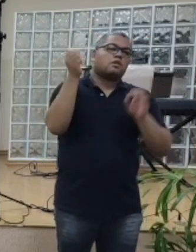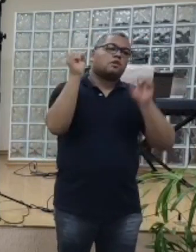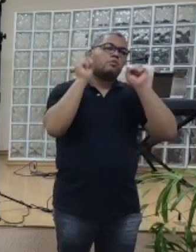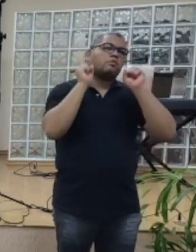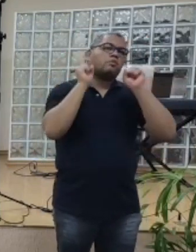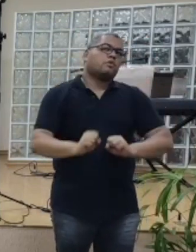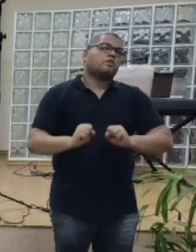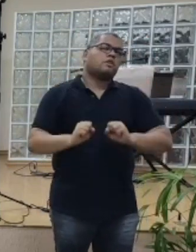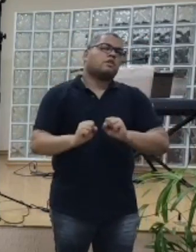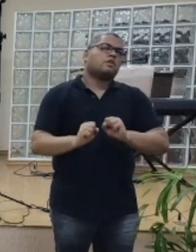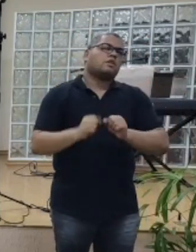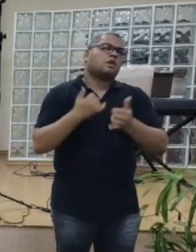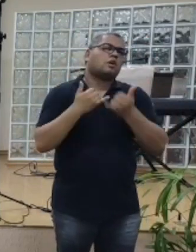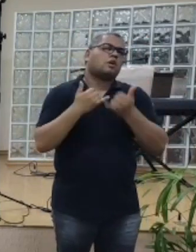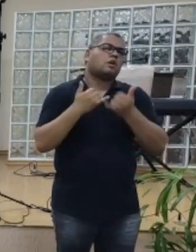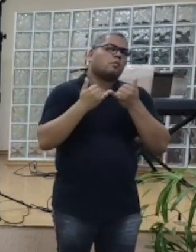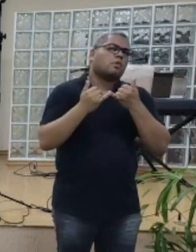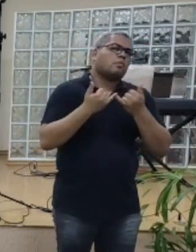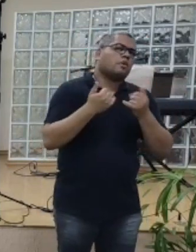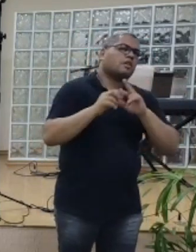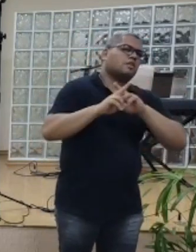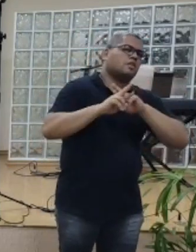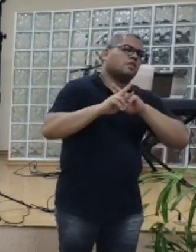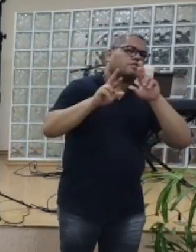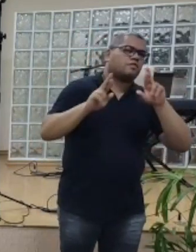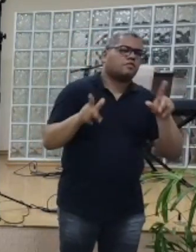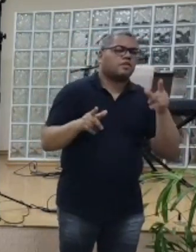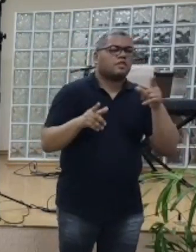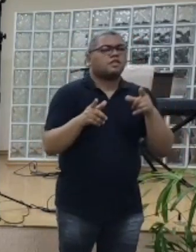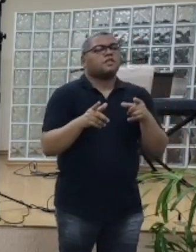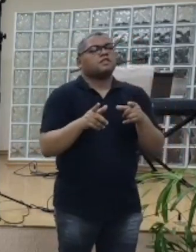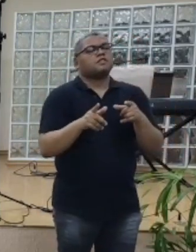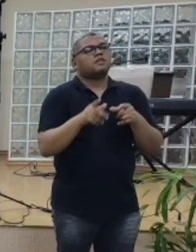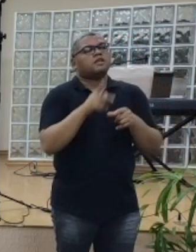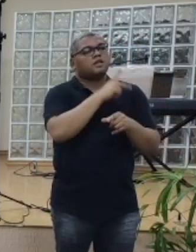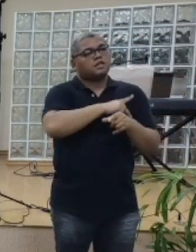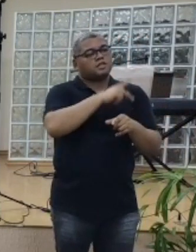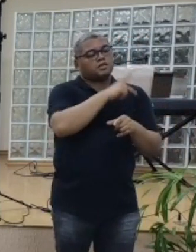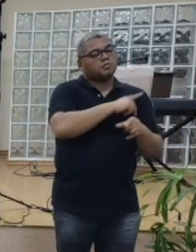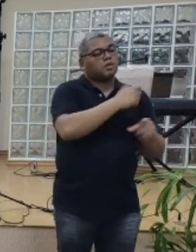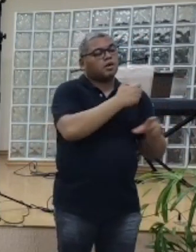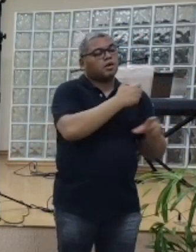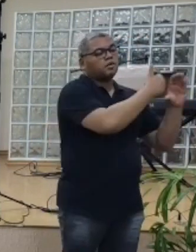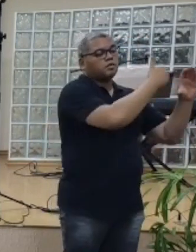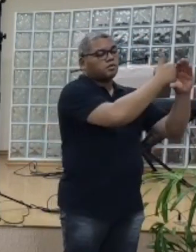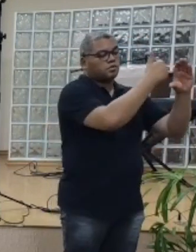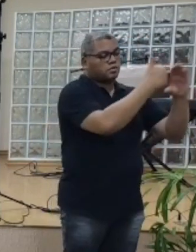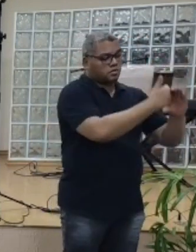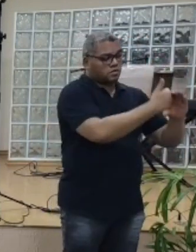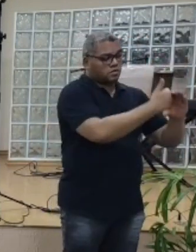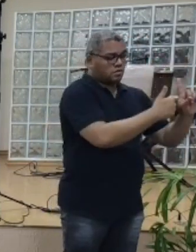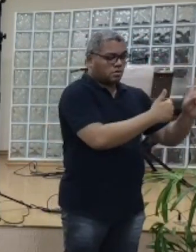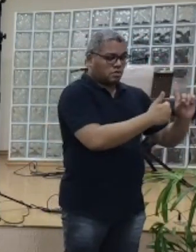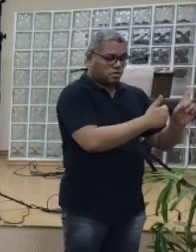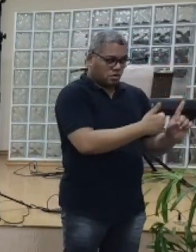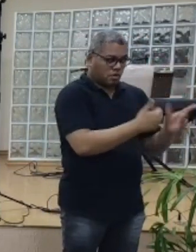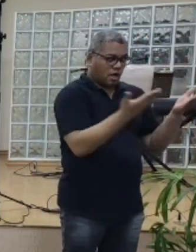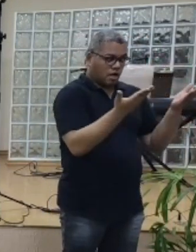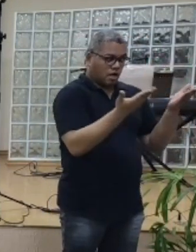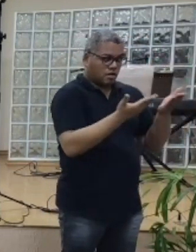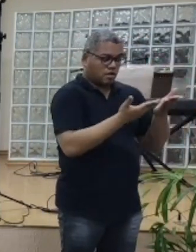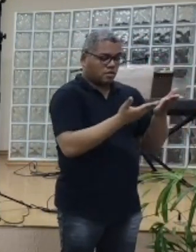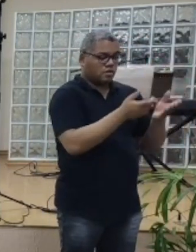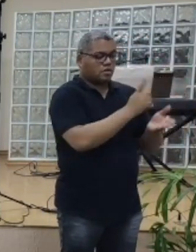uma impressão de diferença entre ele e aqueles crentes, agora ele diz, não, vamos